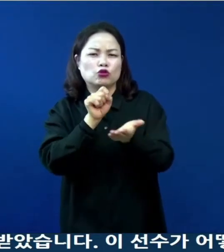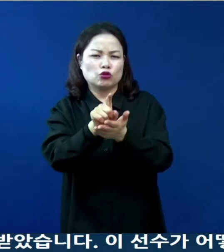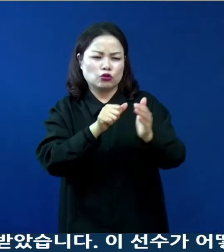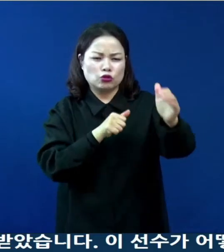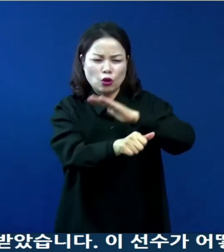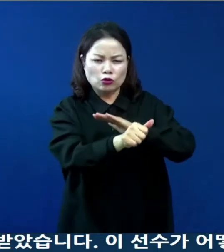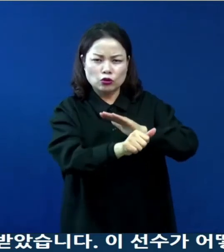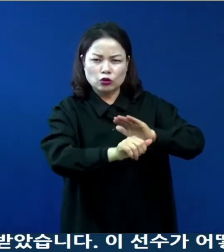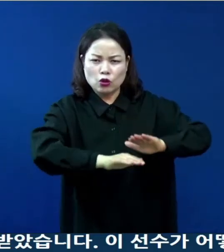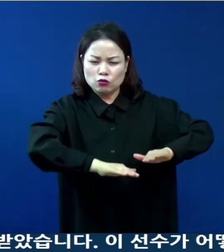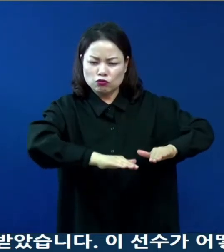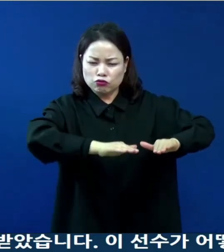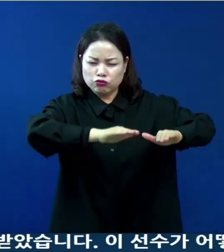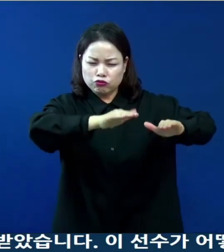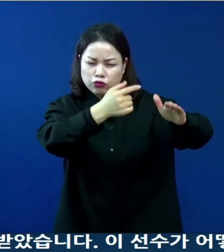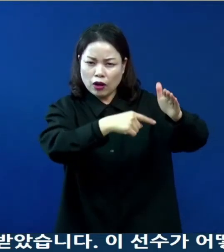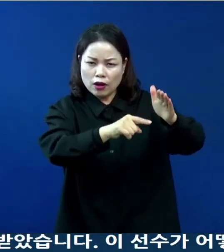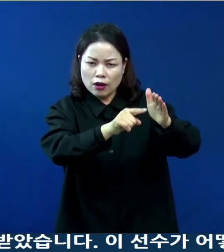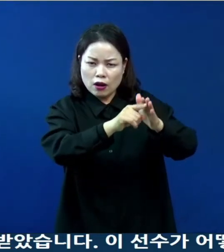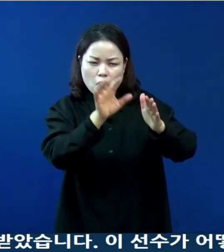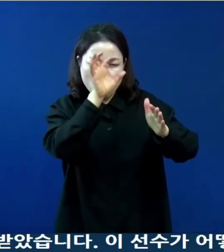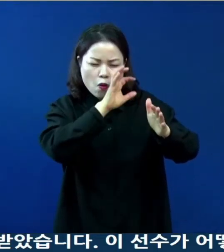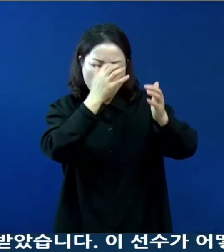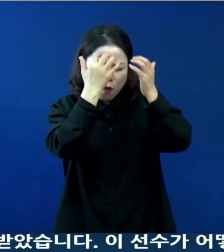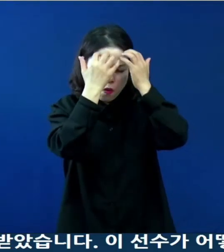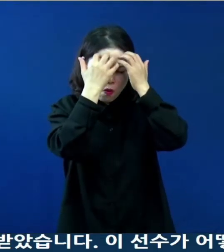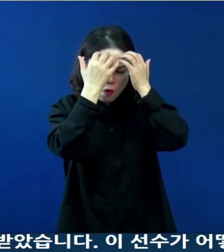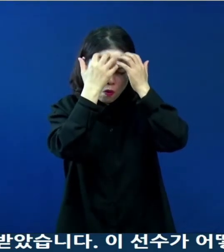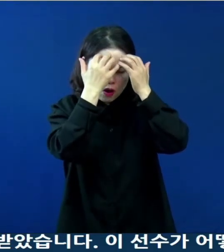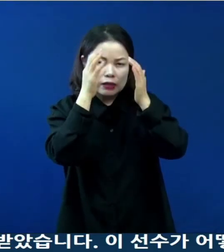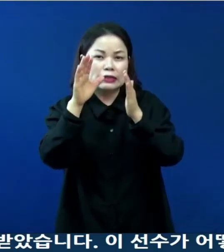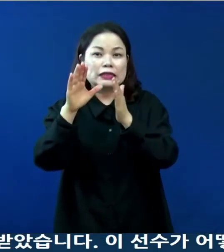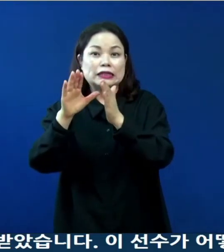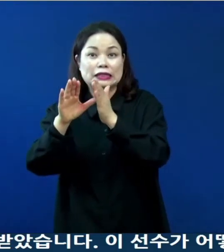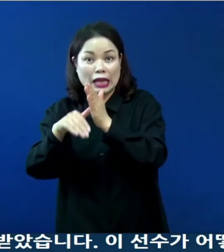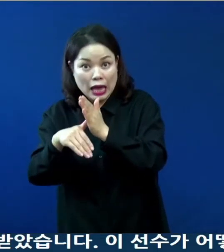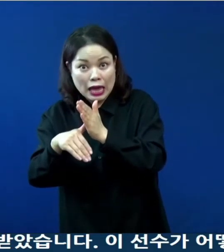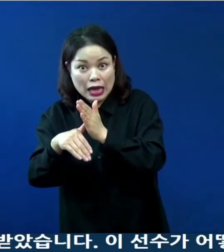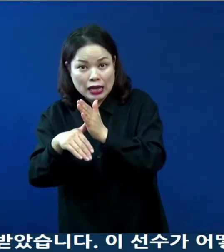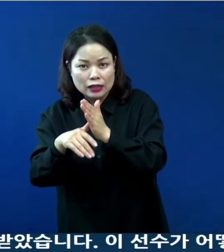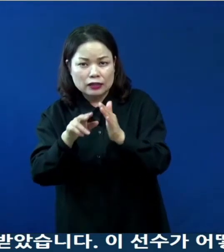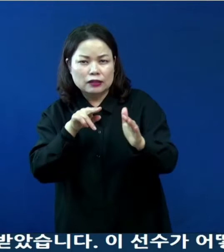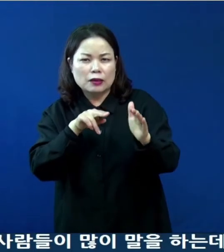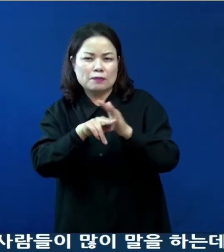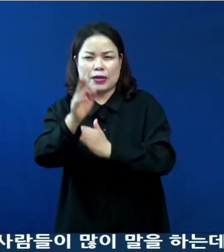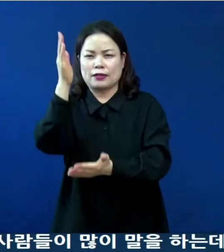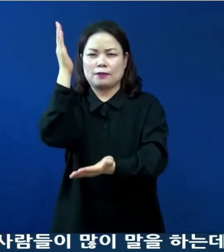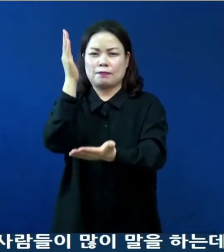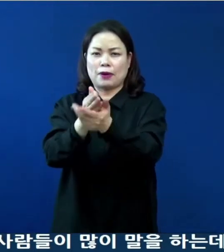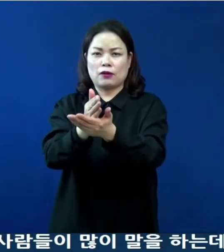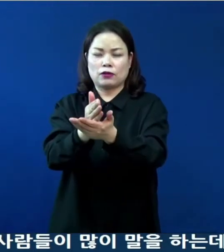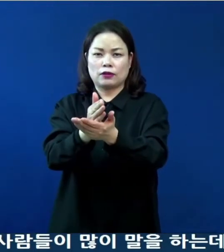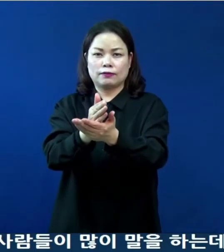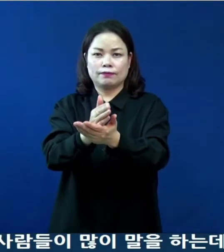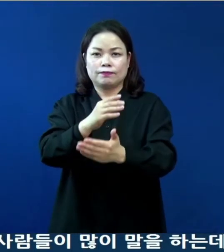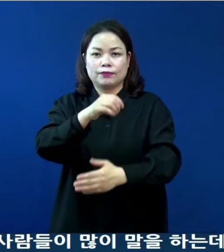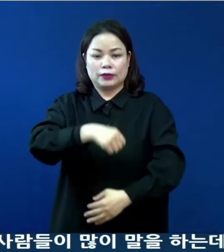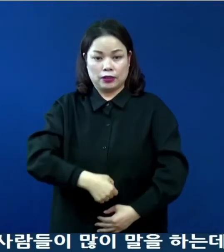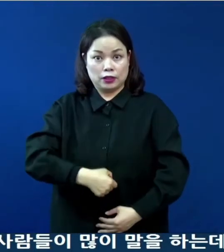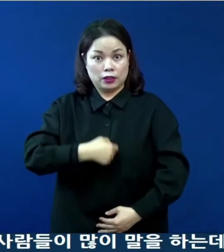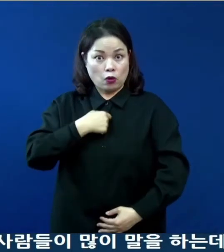위해서 훈련이나 고난이나 고통이 다가올 때 그것들을 피하지 말고